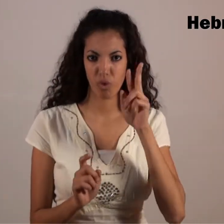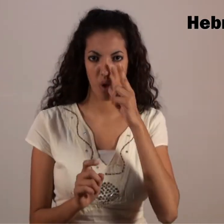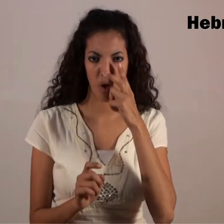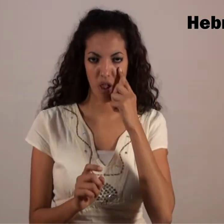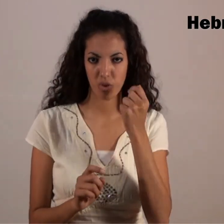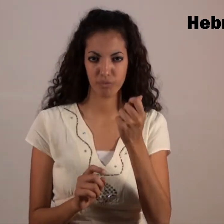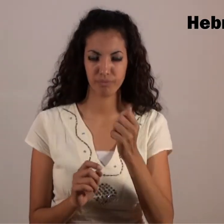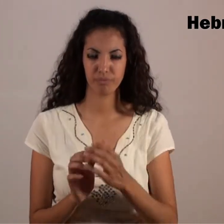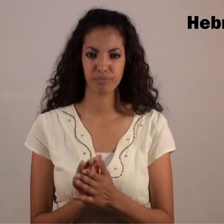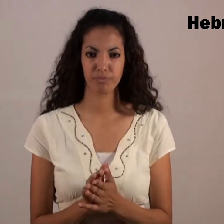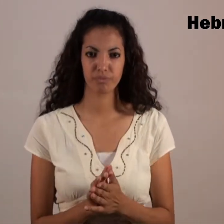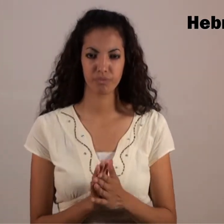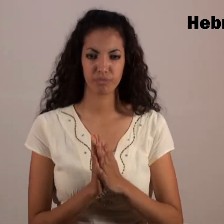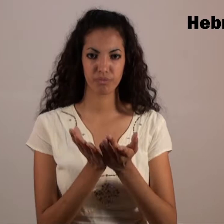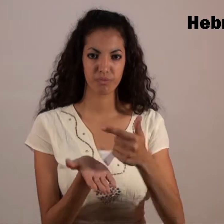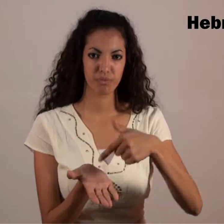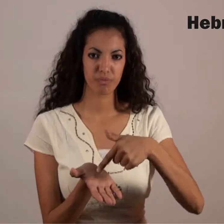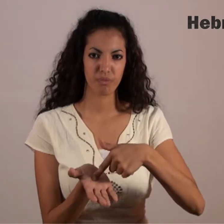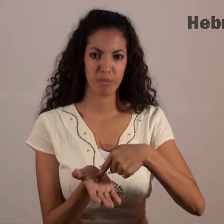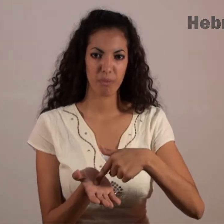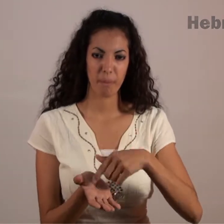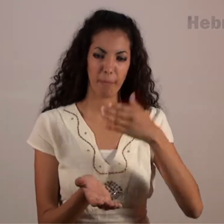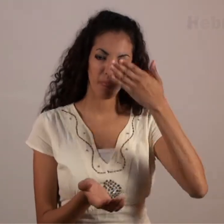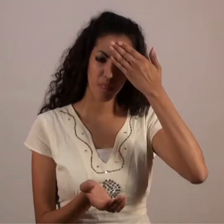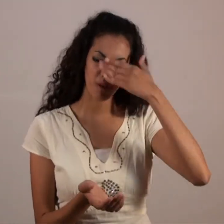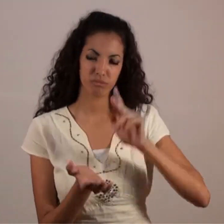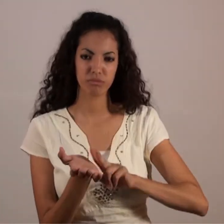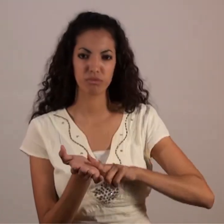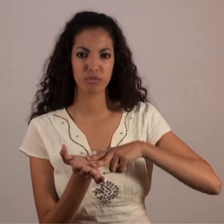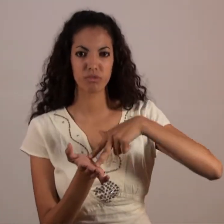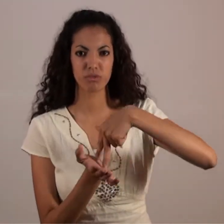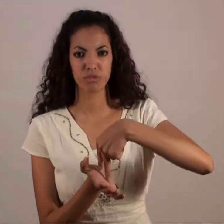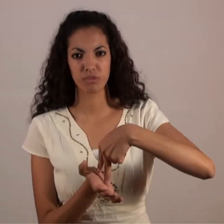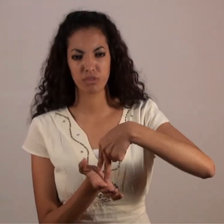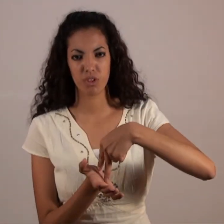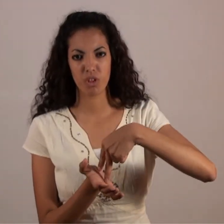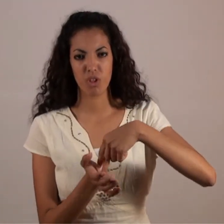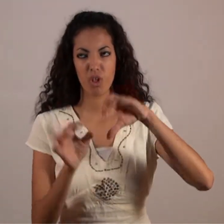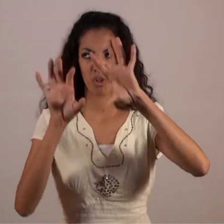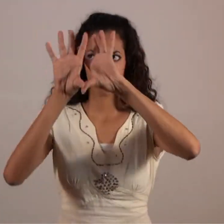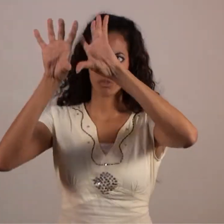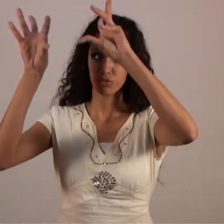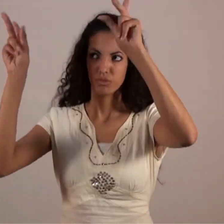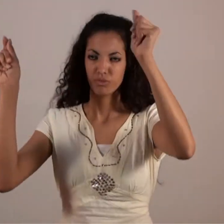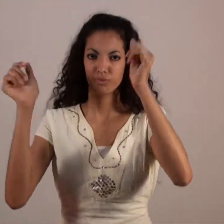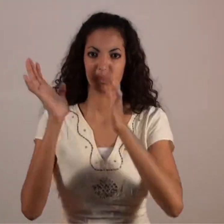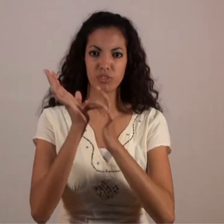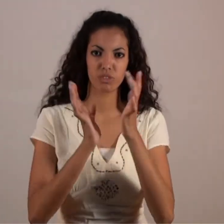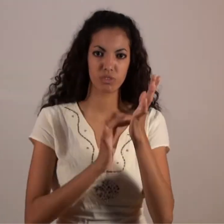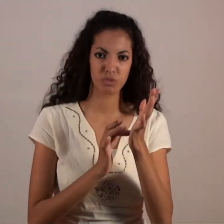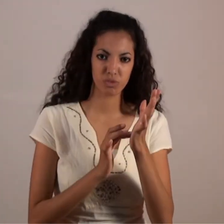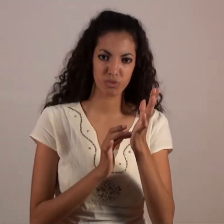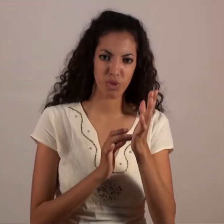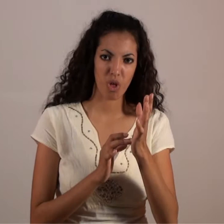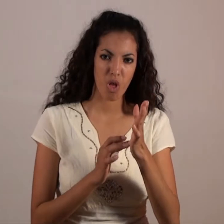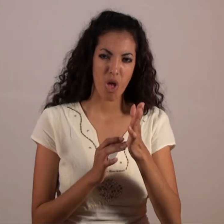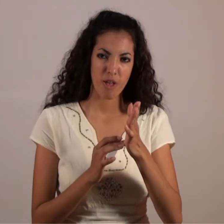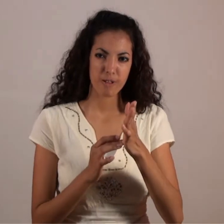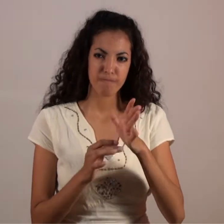2. Después de su resurrección y ascensión al santuario celestial, Cristo entró en una nueva fase del plan